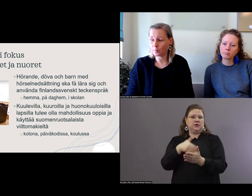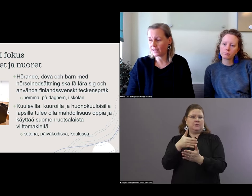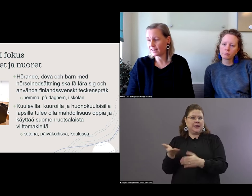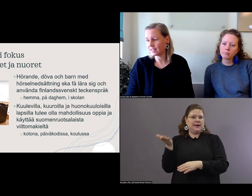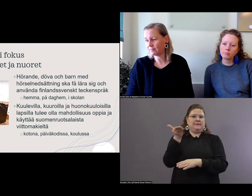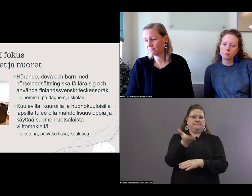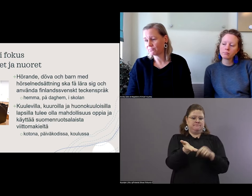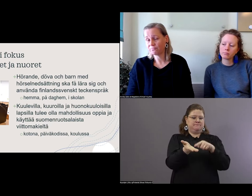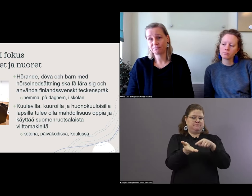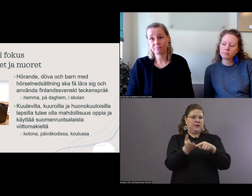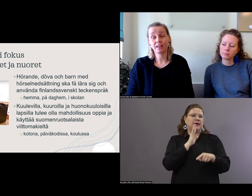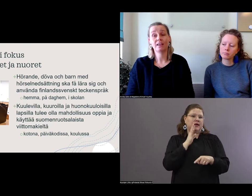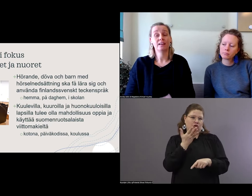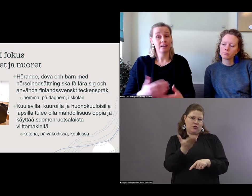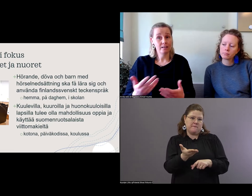suomenruotsalaisesta viittomakielestä.